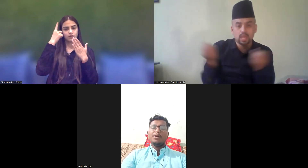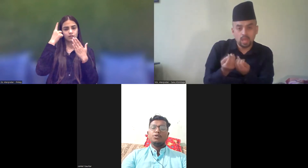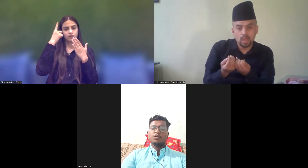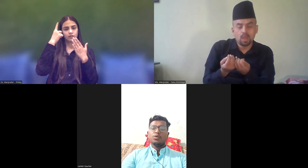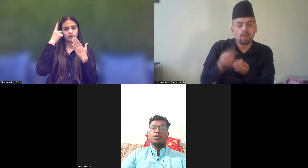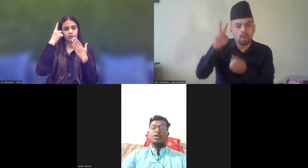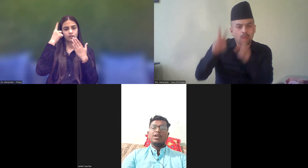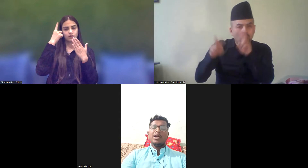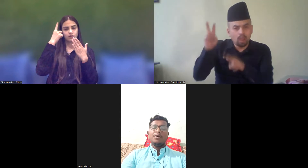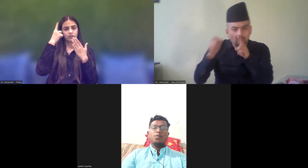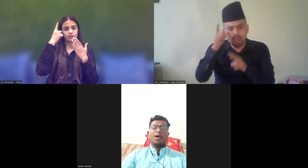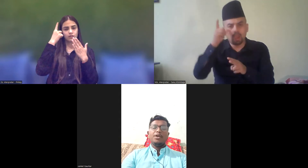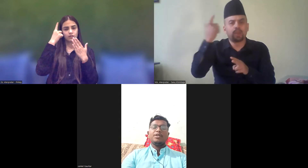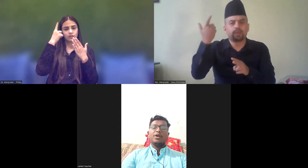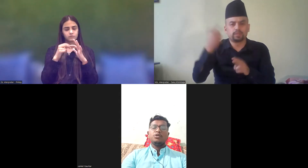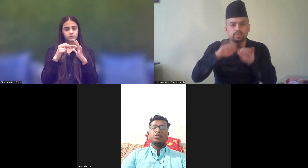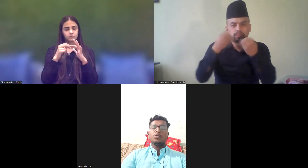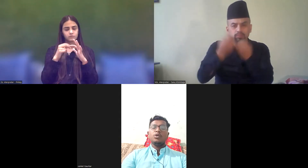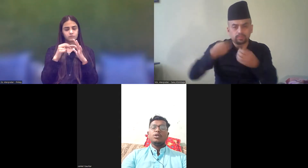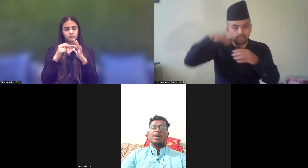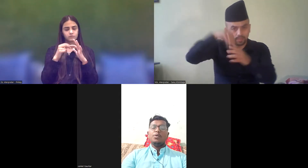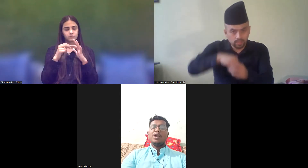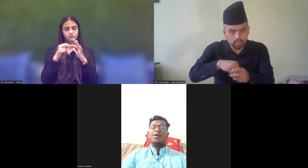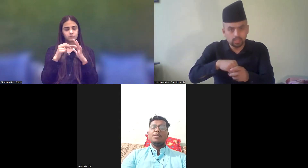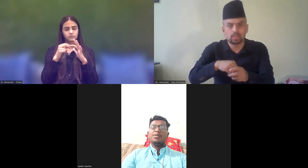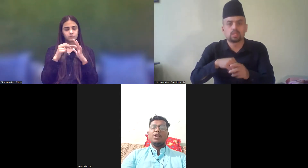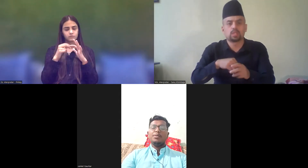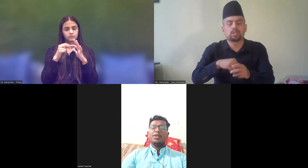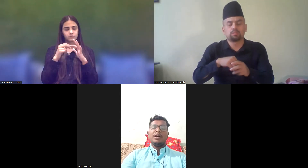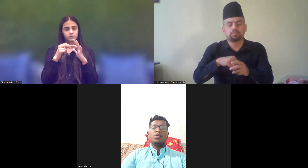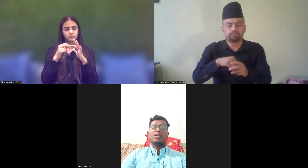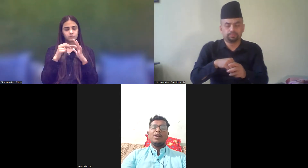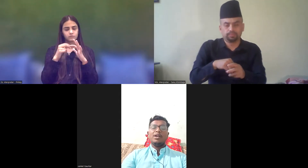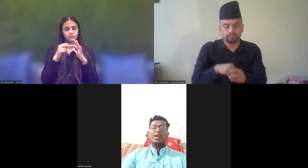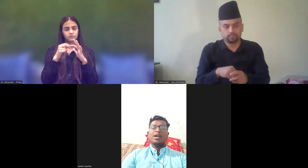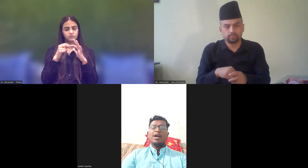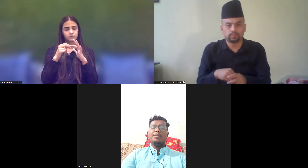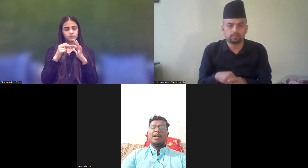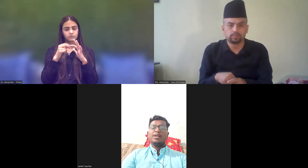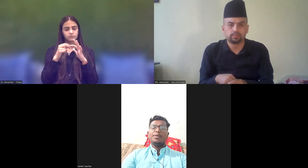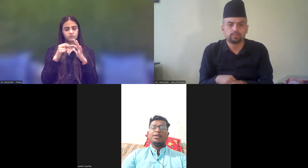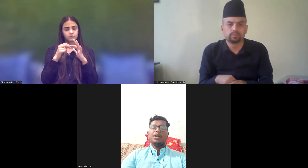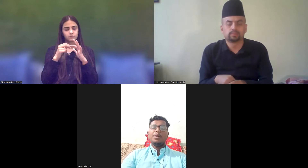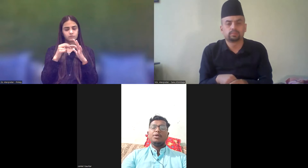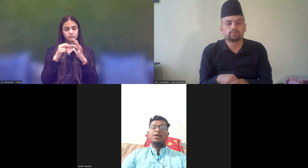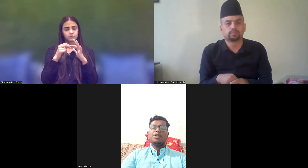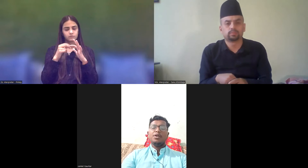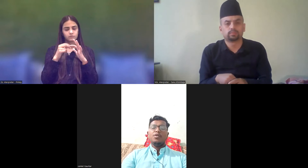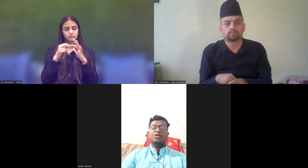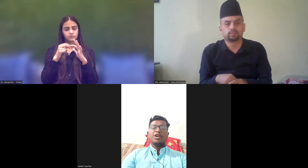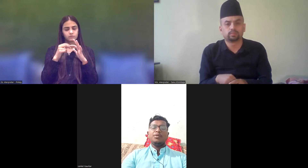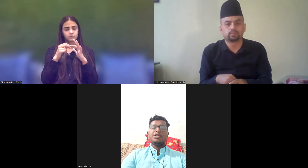मागण्या मांडू शकतो, यावर उपायही सांगू शकतो. त्यामुळे गावामध्ये मुलांमध्ये जागरूकता वाढली आणि बालसभेमध्ये आम्ही